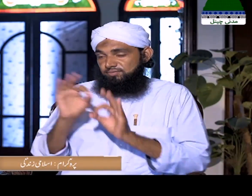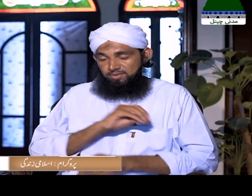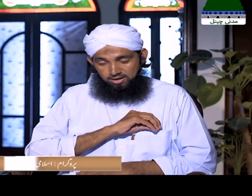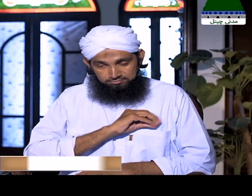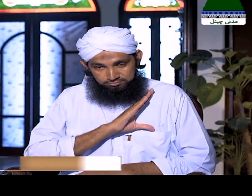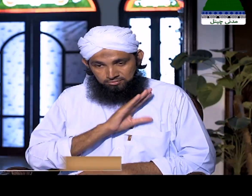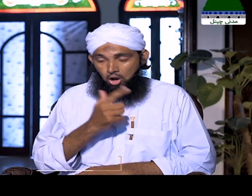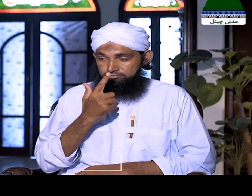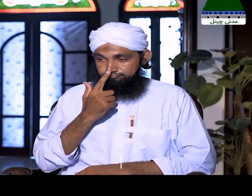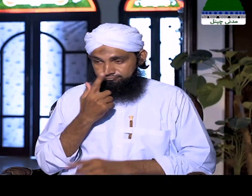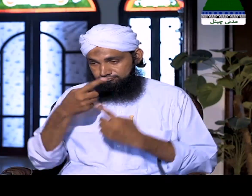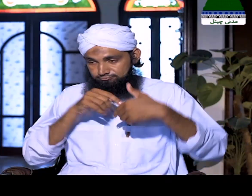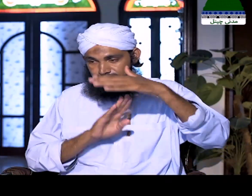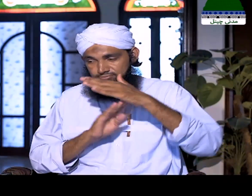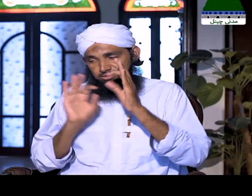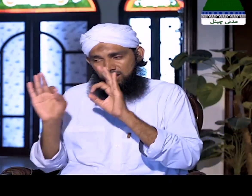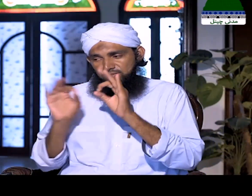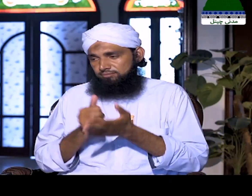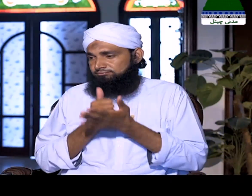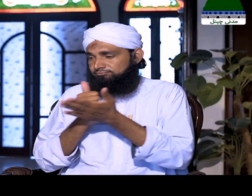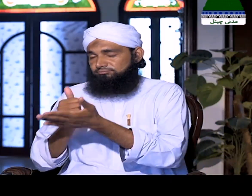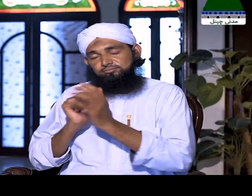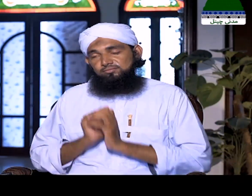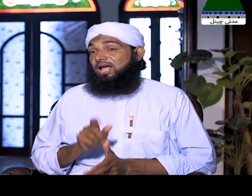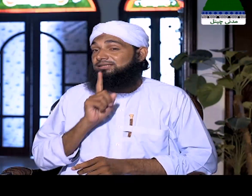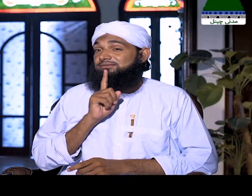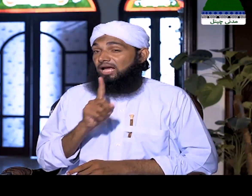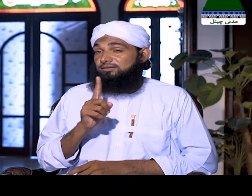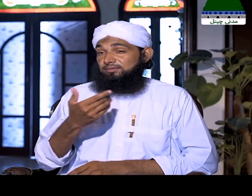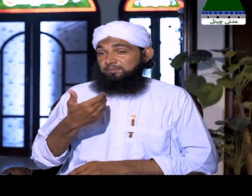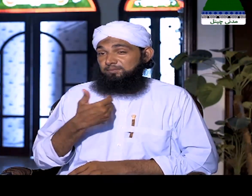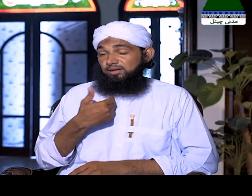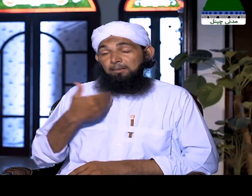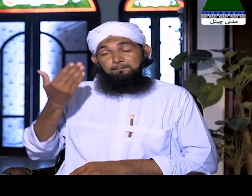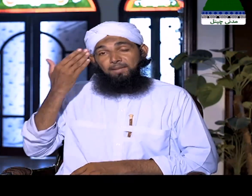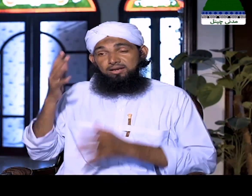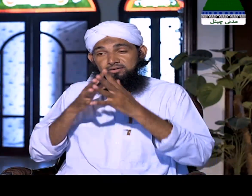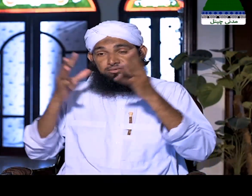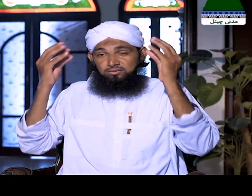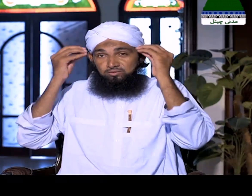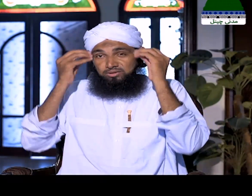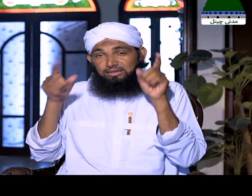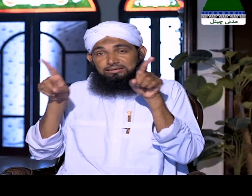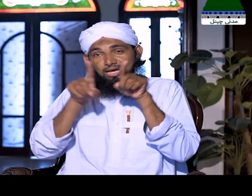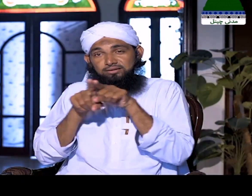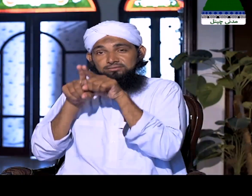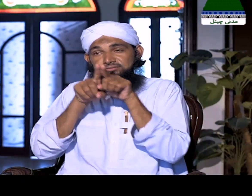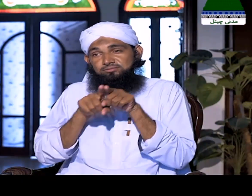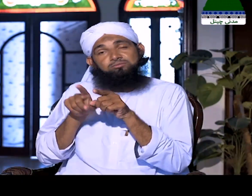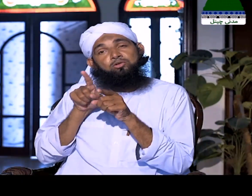صبح کرتا ہے۔ بے شک میں نے علماء کرام کی صحبت پائی ہے اور ان کی یہ عادت رہی ہے کہ وہ کسی دنیا دار